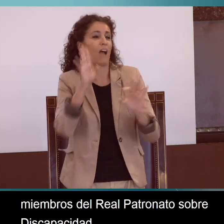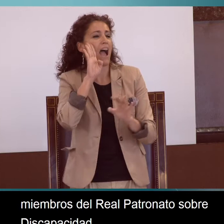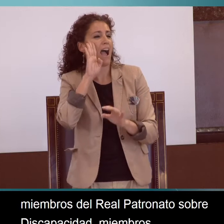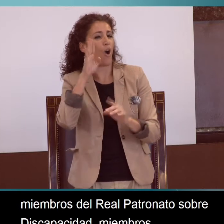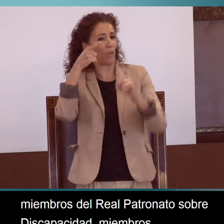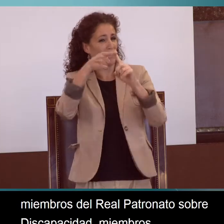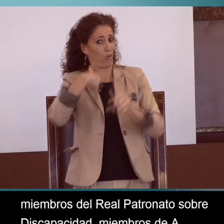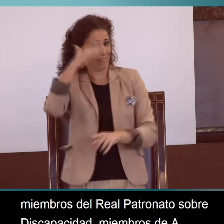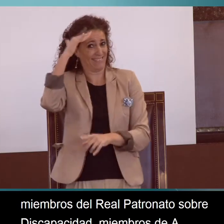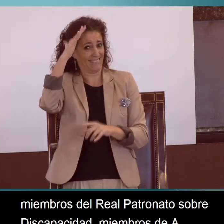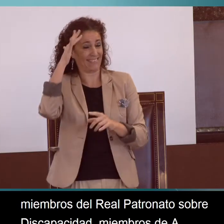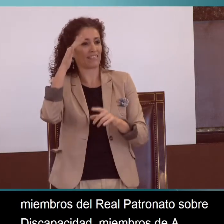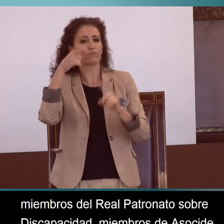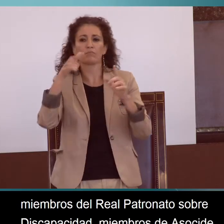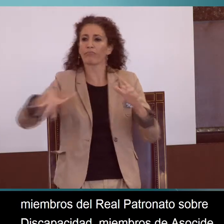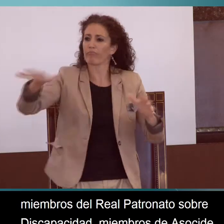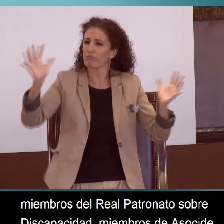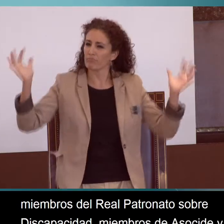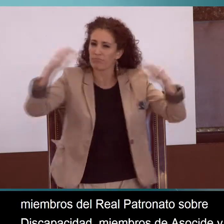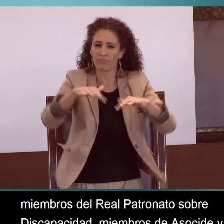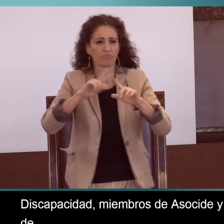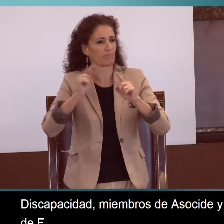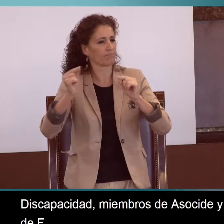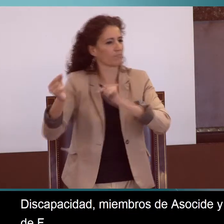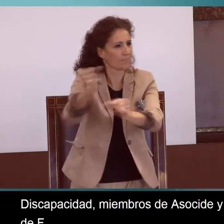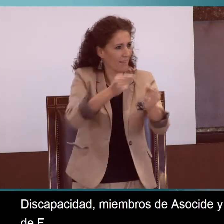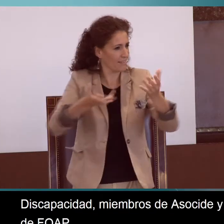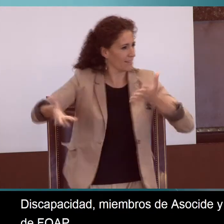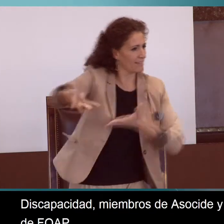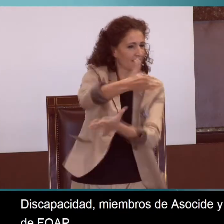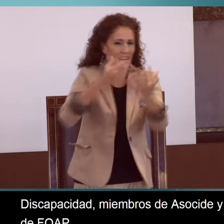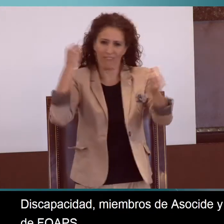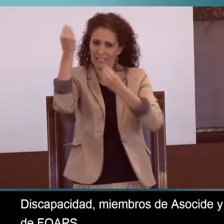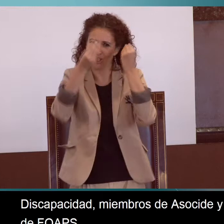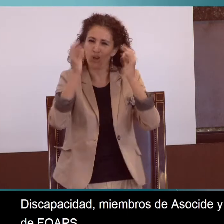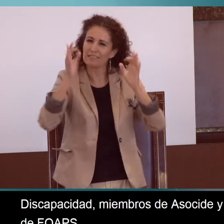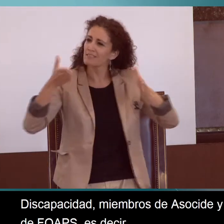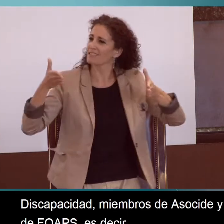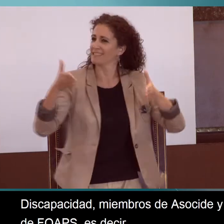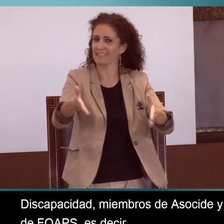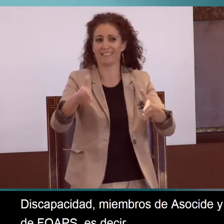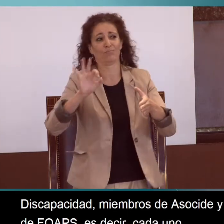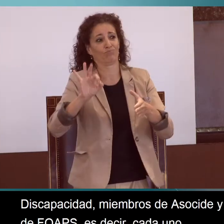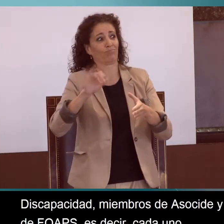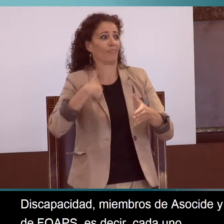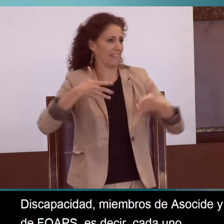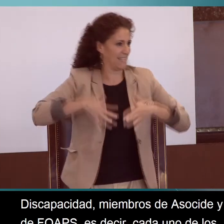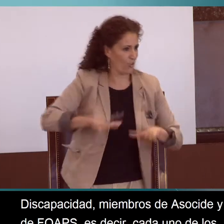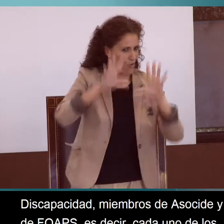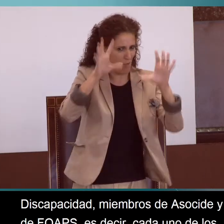Este Congreso, el objetivo que nos habíamos marcado era de facilitar un punto de encuentro, de intercambio y de reflexión sobre